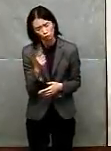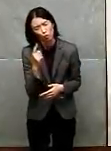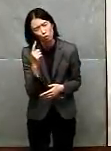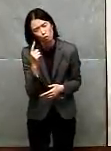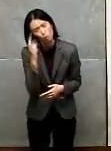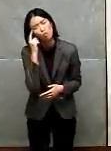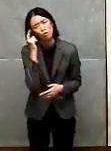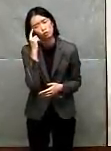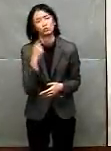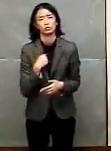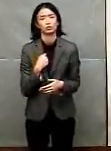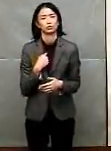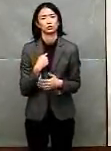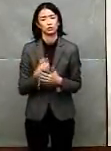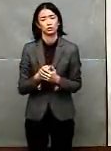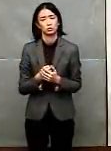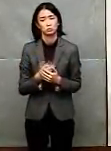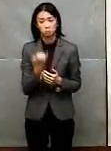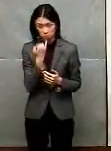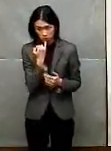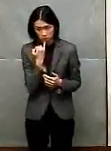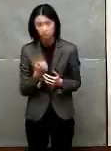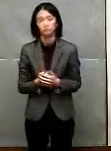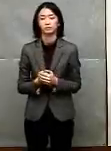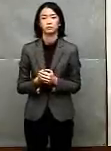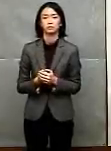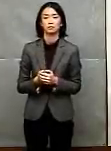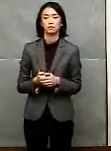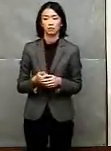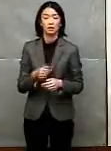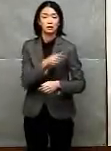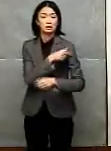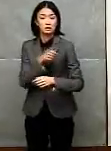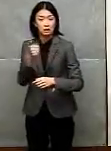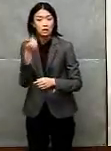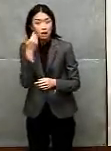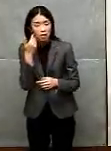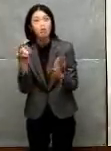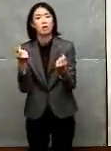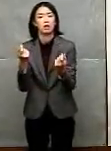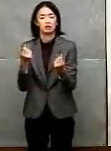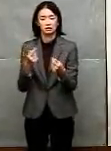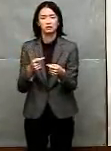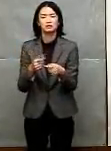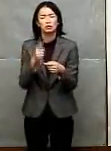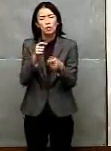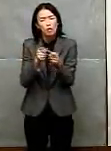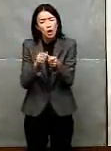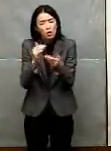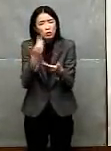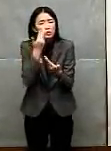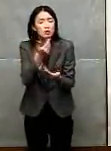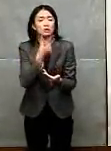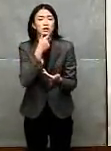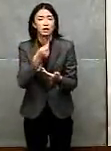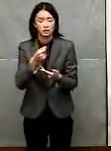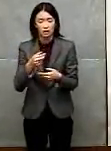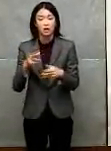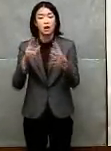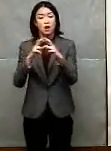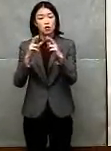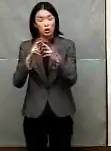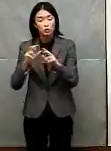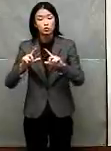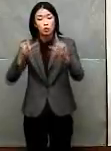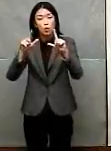と思っておりますけれども、はい。 わかりました。あとちょっと一点細かいことなんですけれども、今、東京でラ・フランスをお買いになったということだったんです